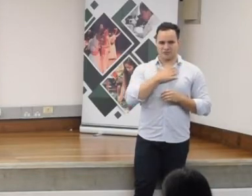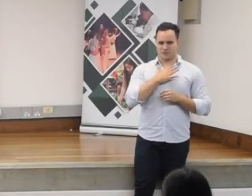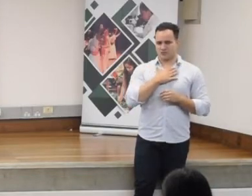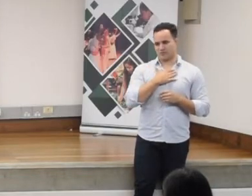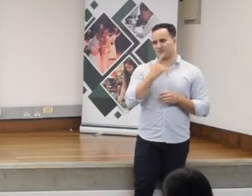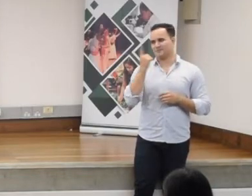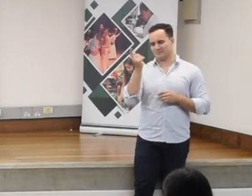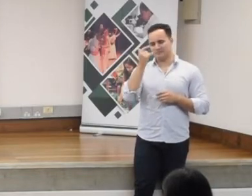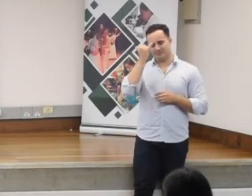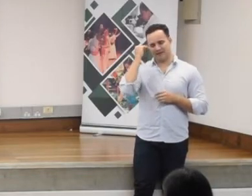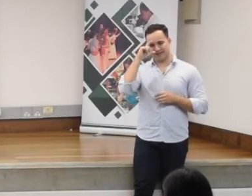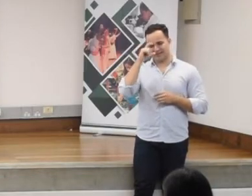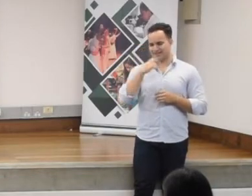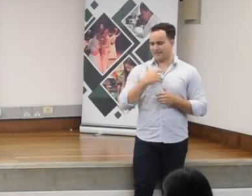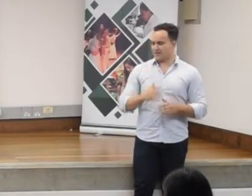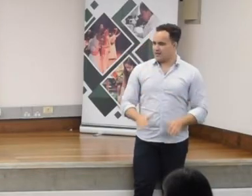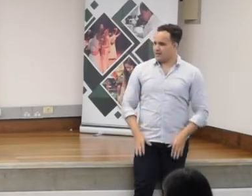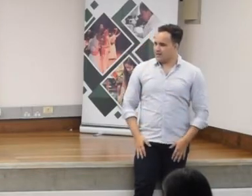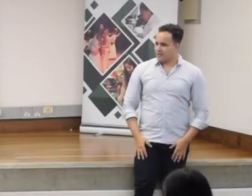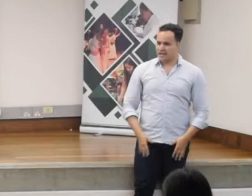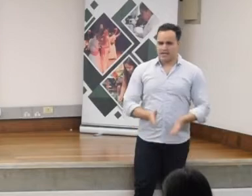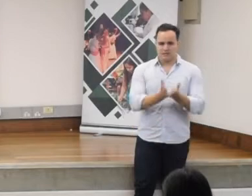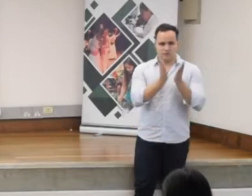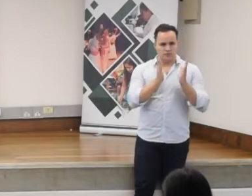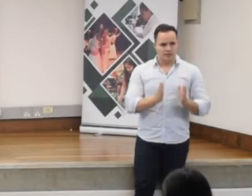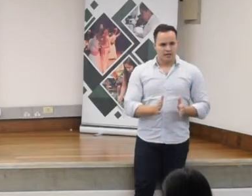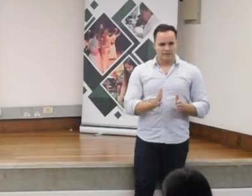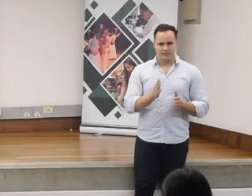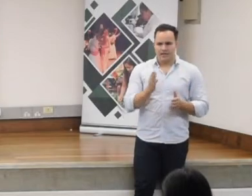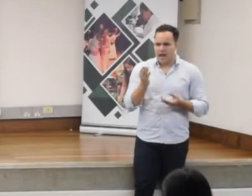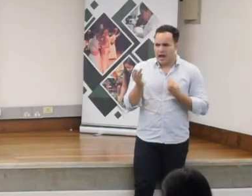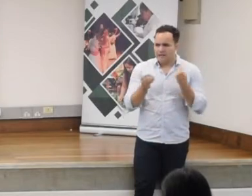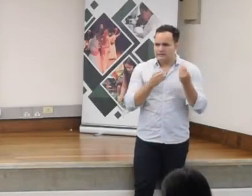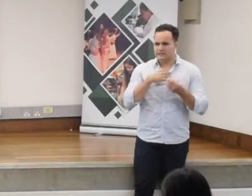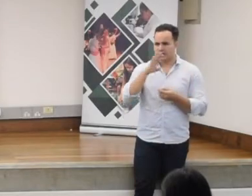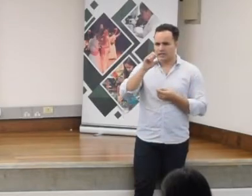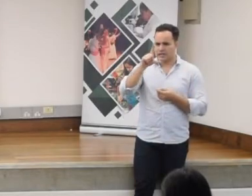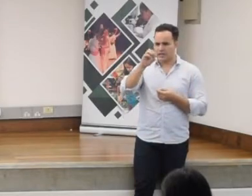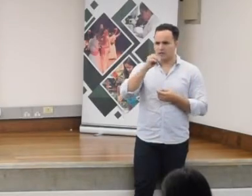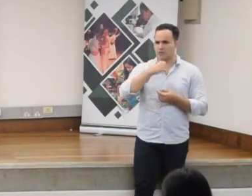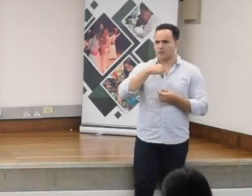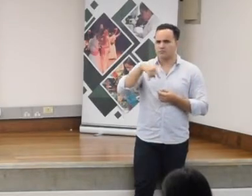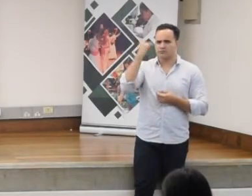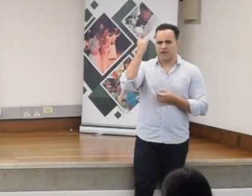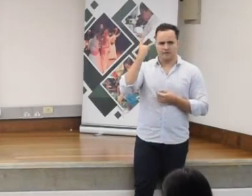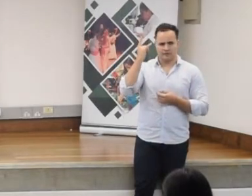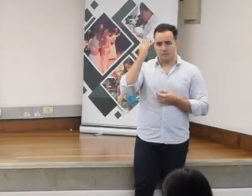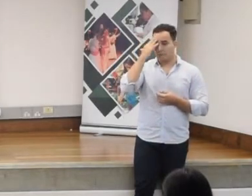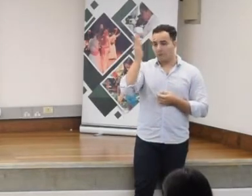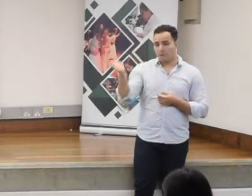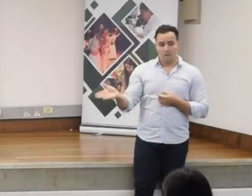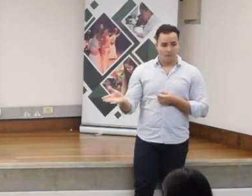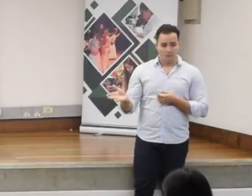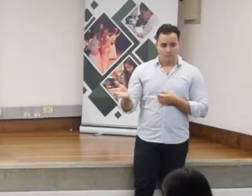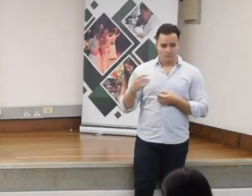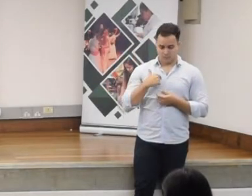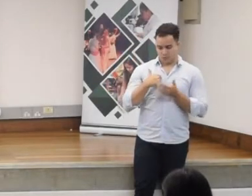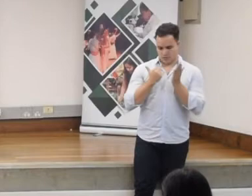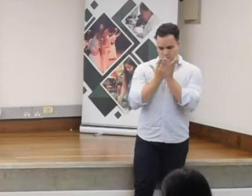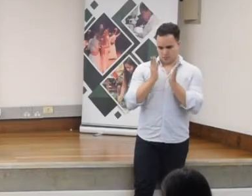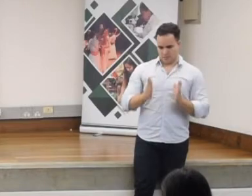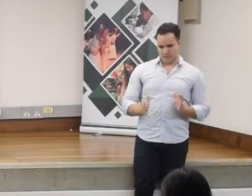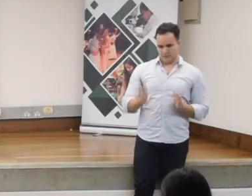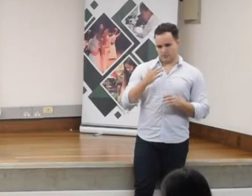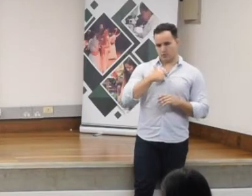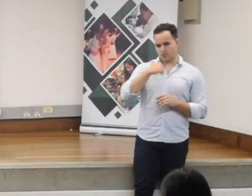le digo a Marta, ¿cómo hace un estudiante para saber que existe CLEO? ¿Cómo yo voy como estudiante o